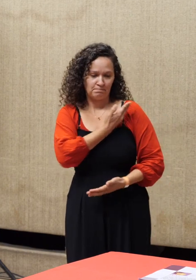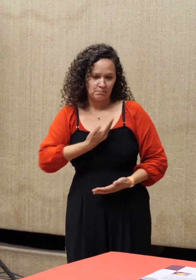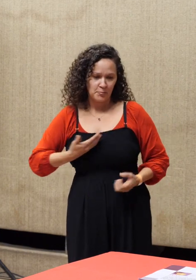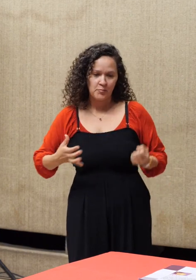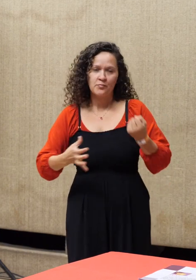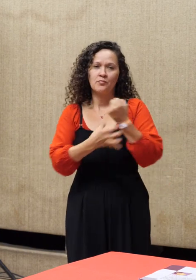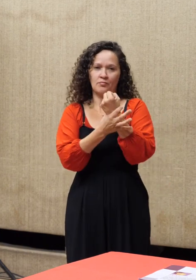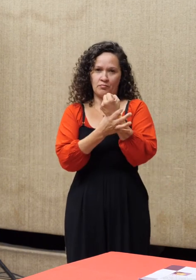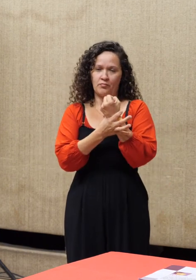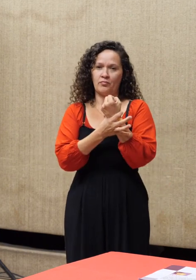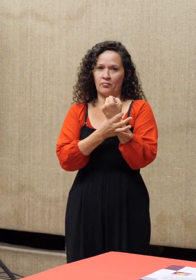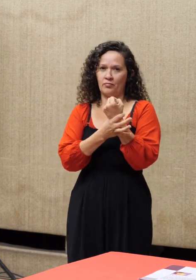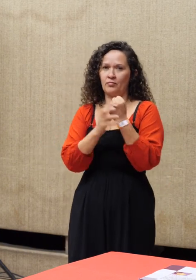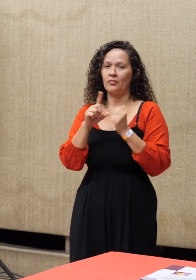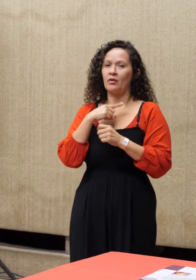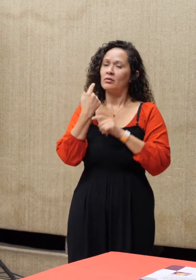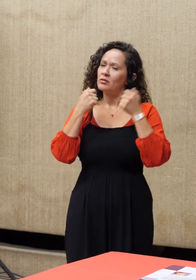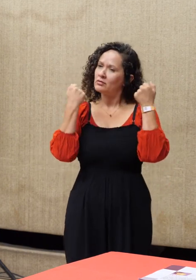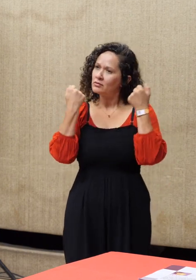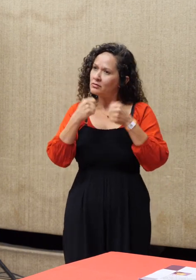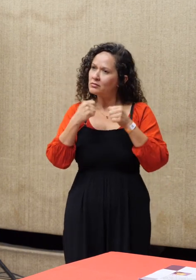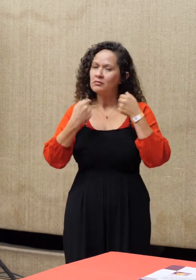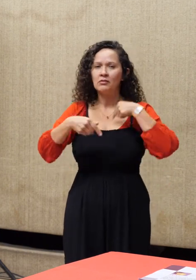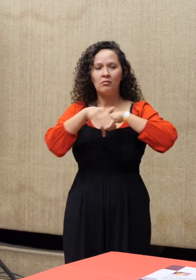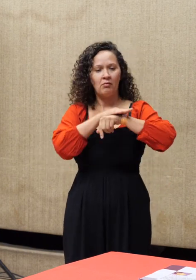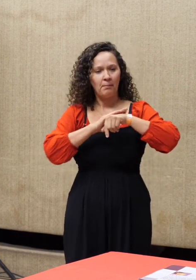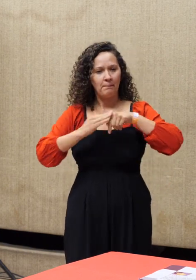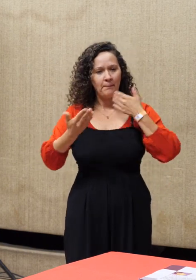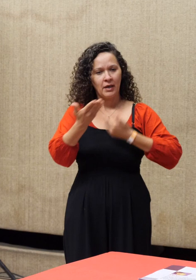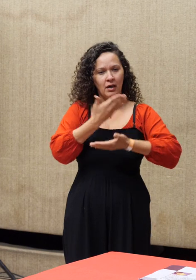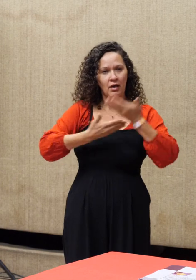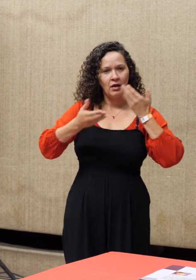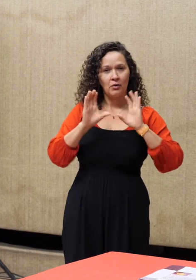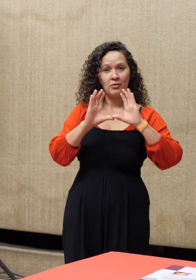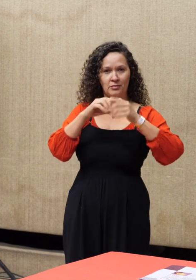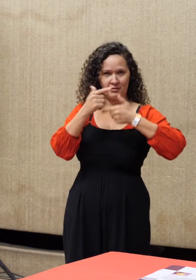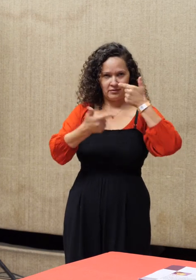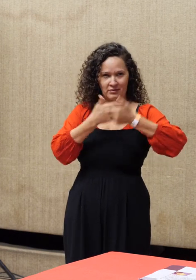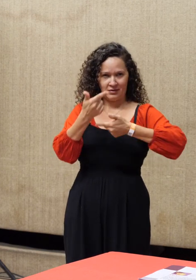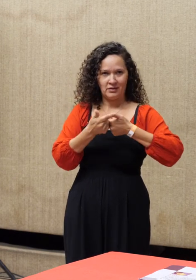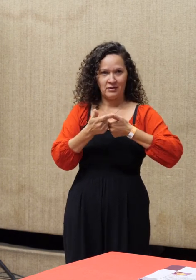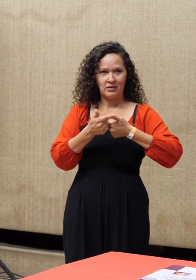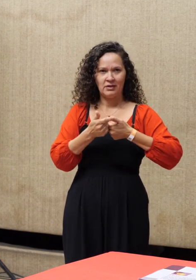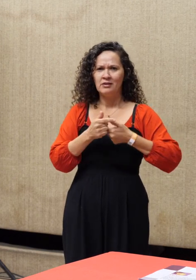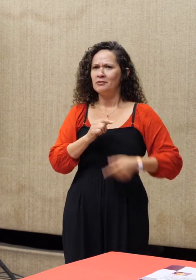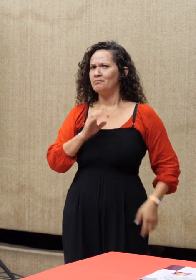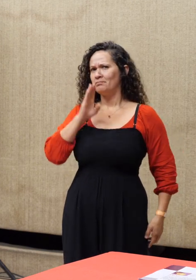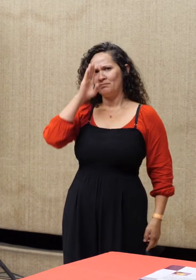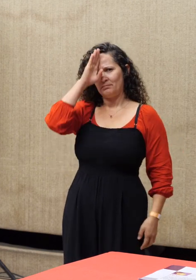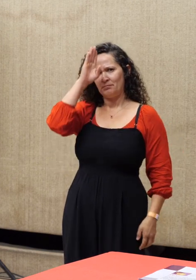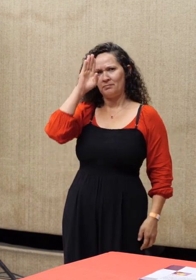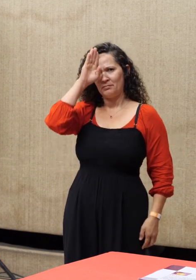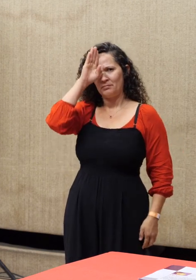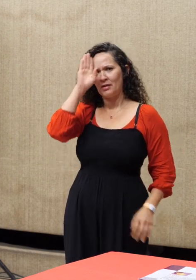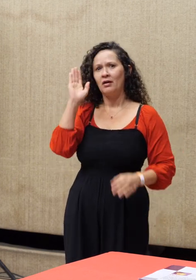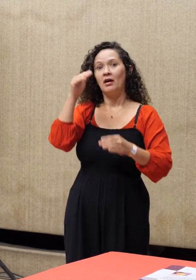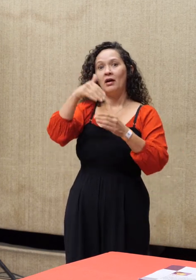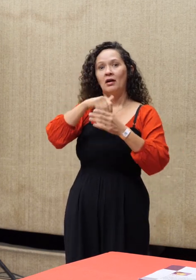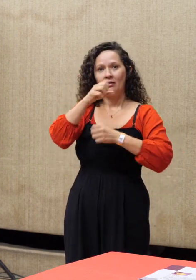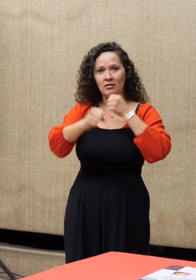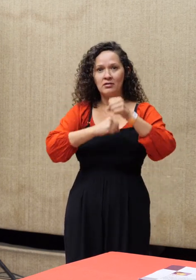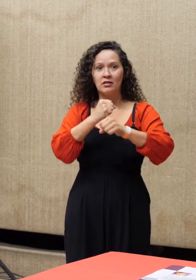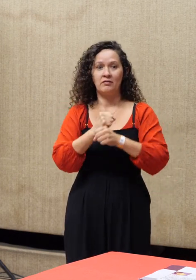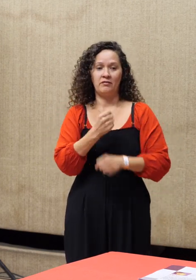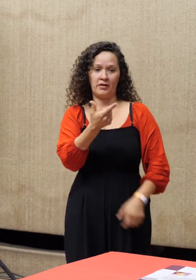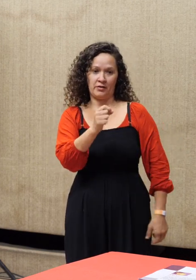pública e nós precisamos dialogar com essa classe que vai ser fundamental para as eleições